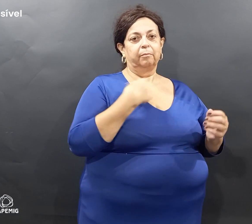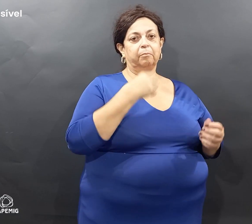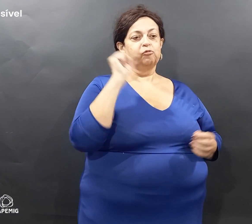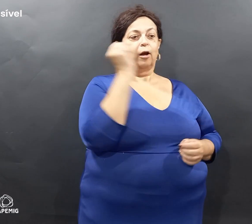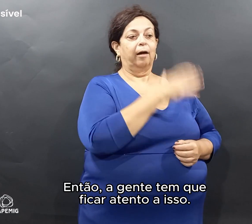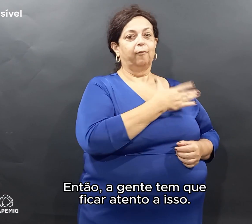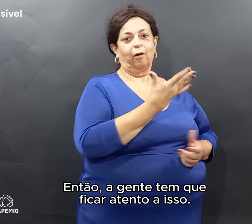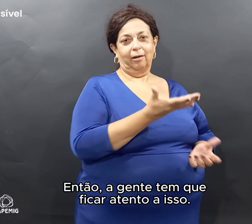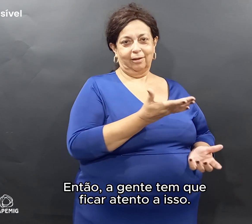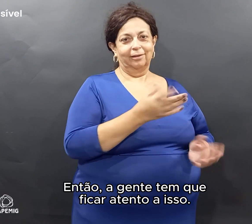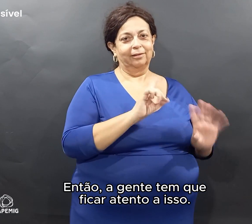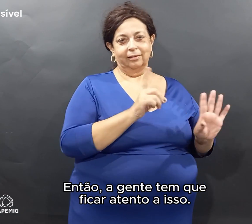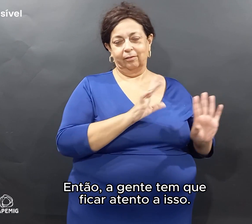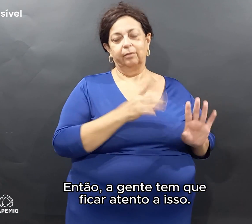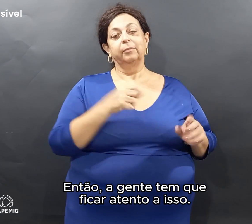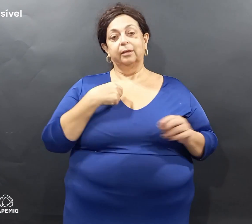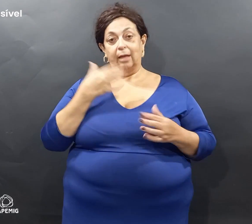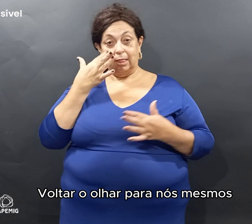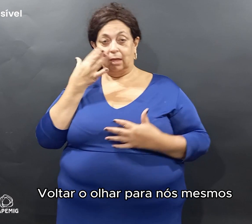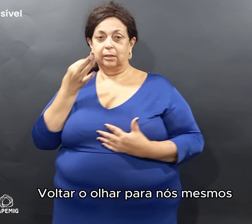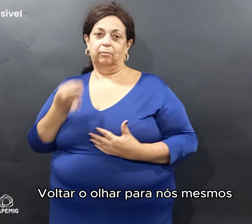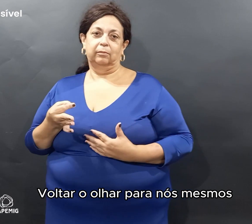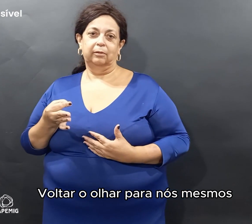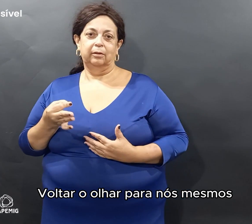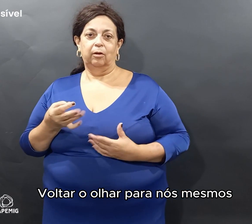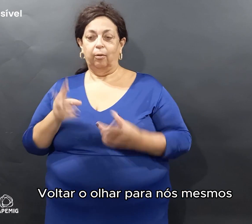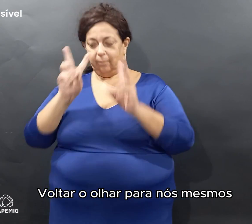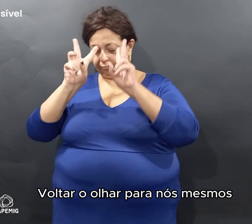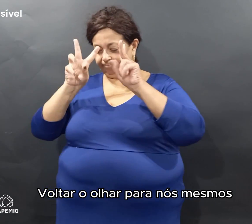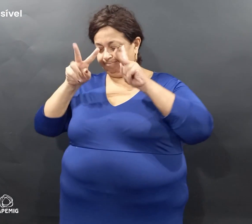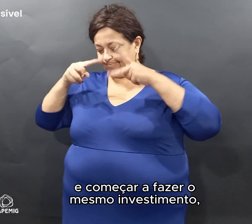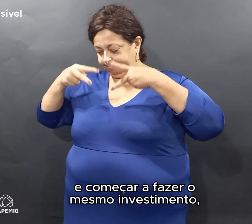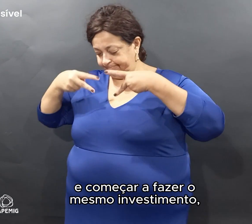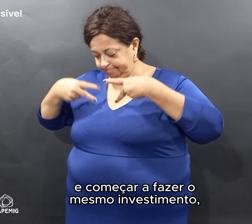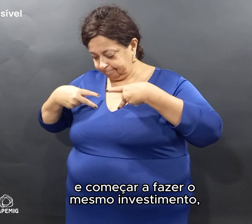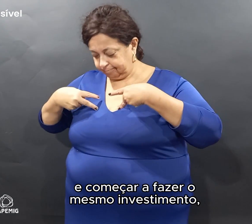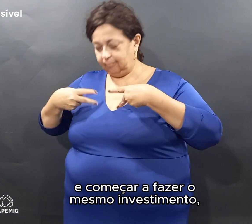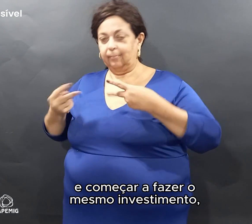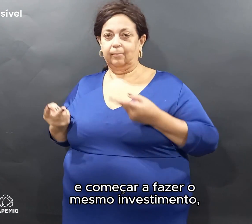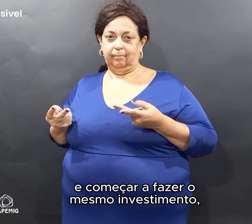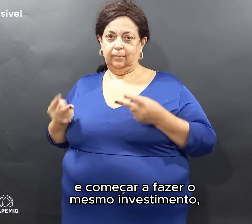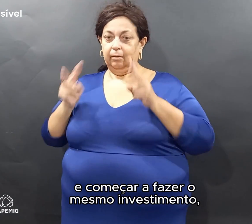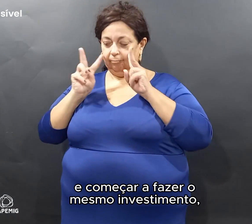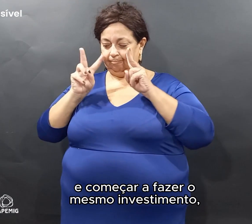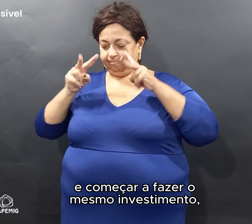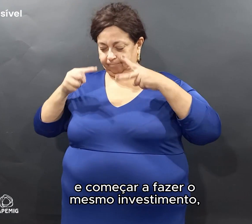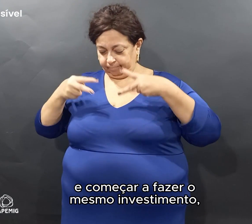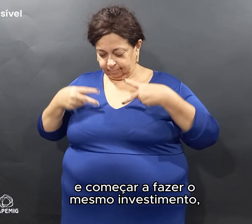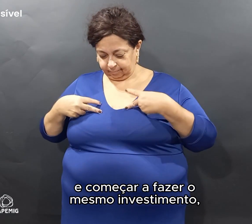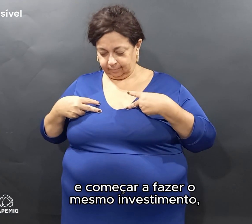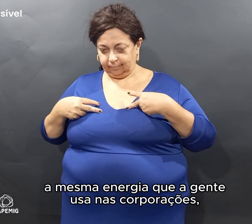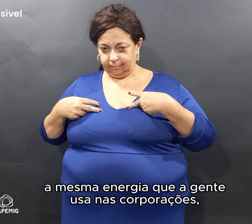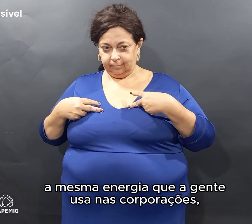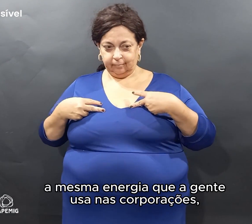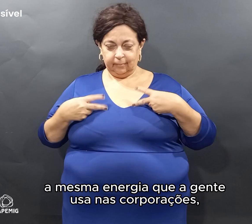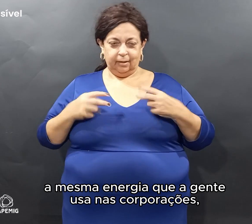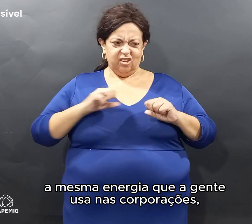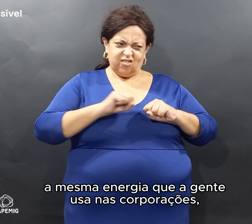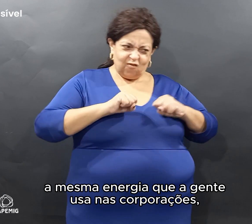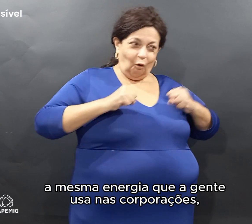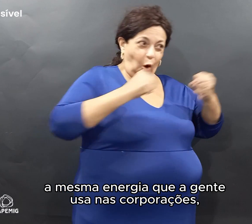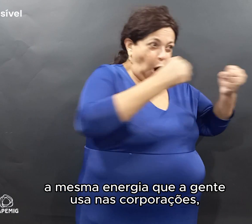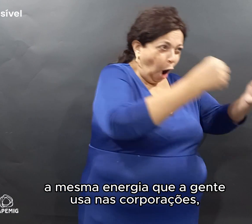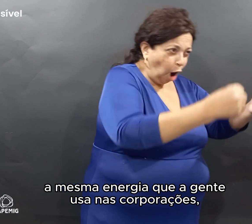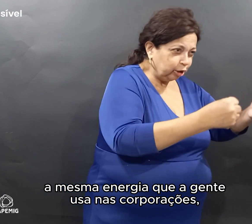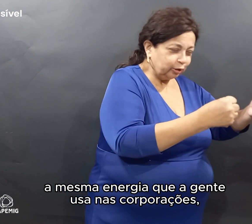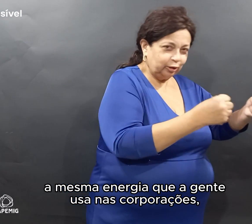peça. Então a gente tem que ficar atento a isso. Voltar a olhar para nós mesmos e começar a fazer o mesmo investimento, a mesma energia que a